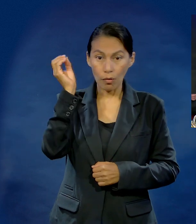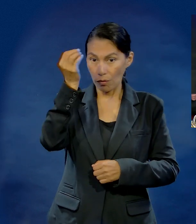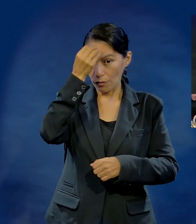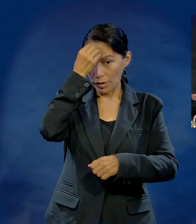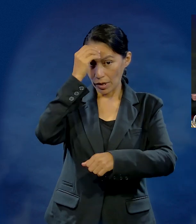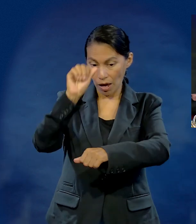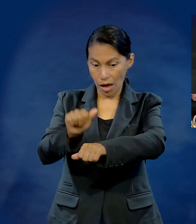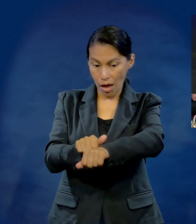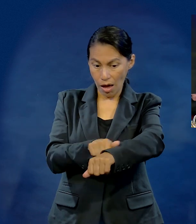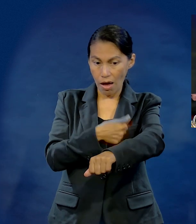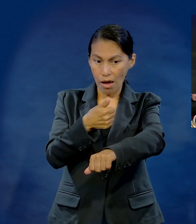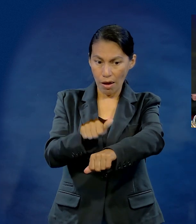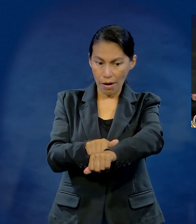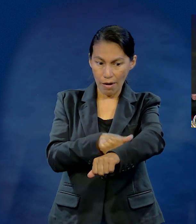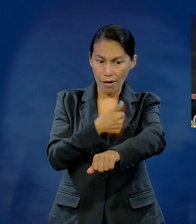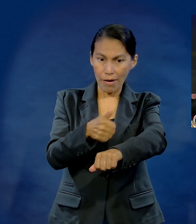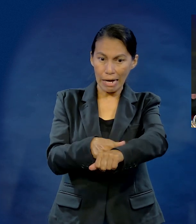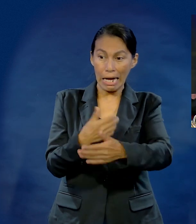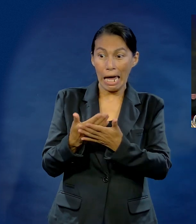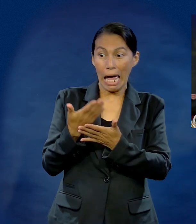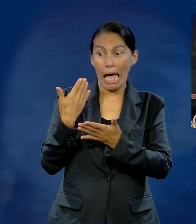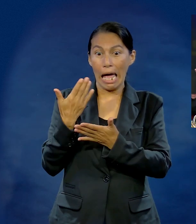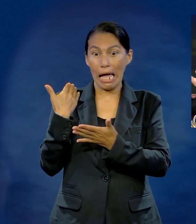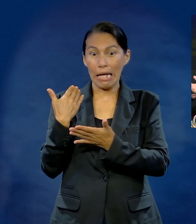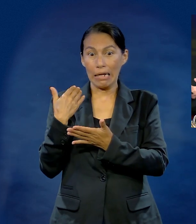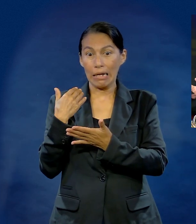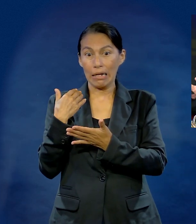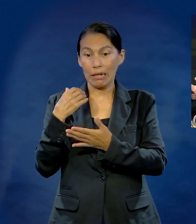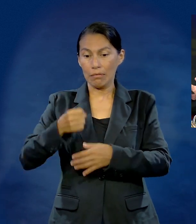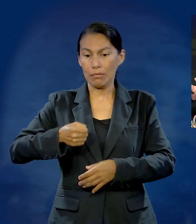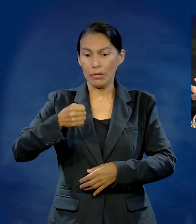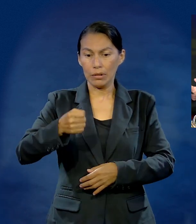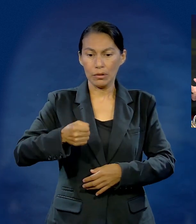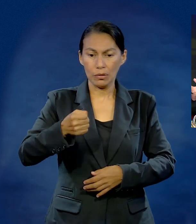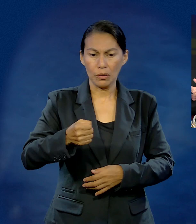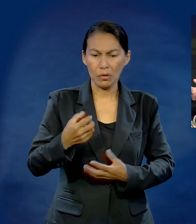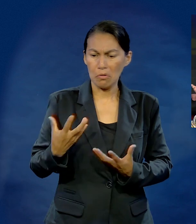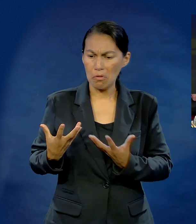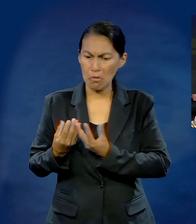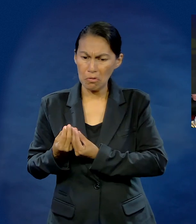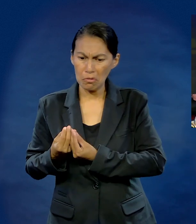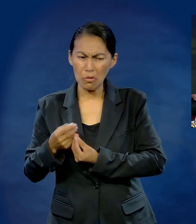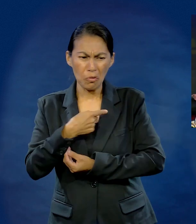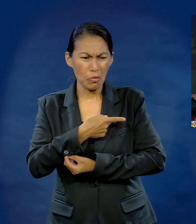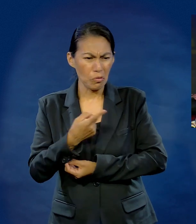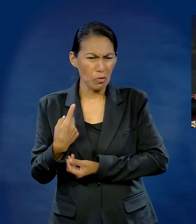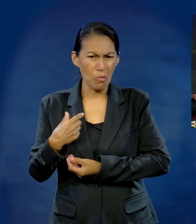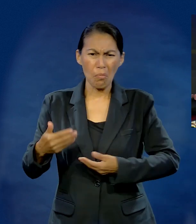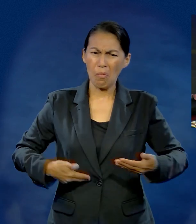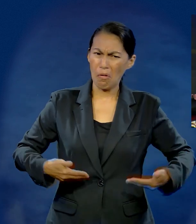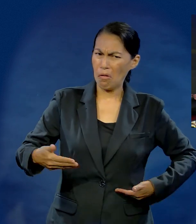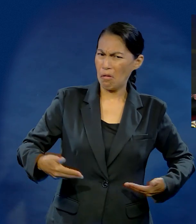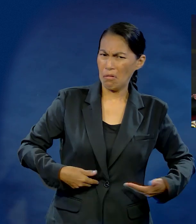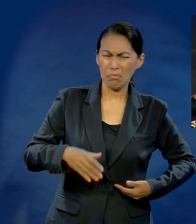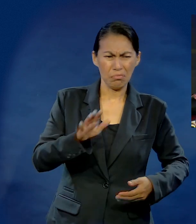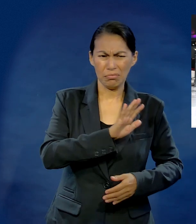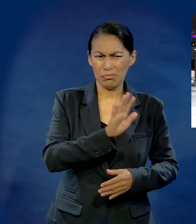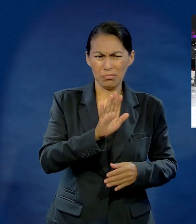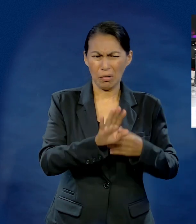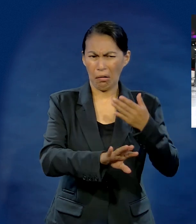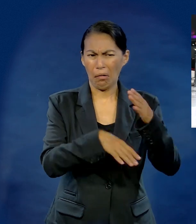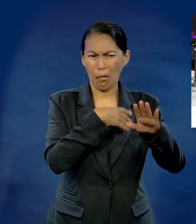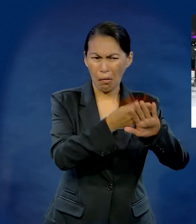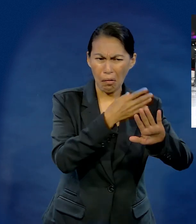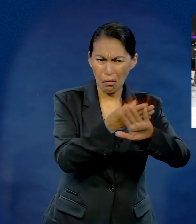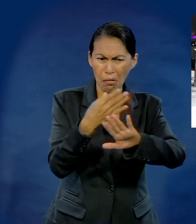6, díganle que tengan salud, los pone a saludar, paz a tu familia y